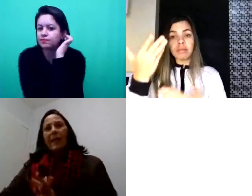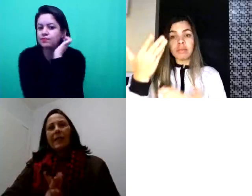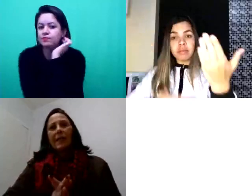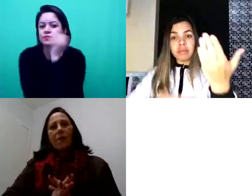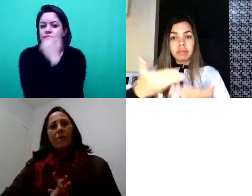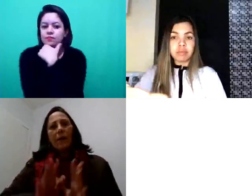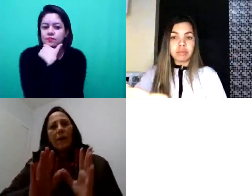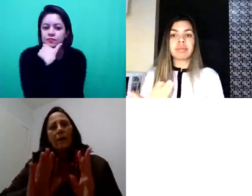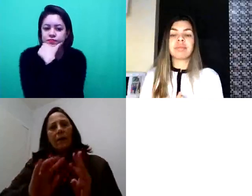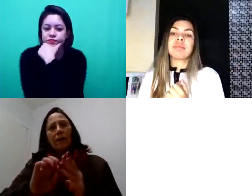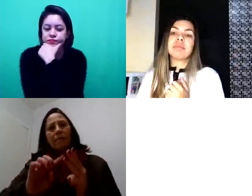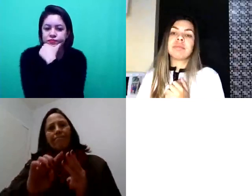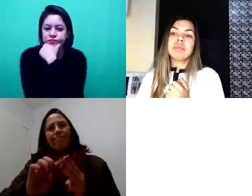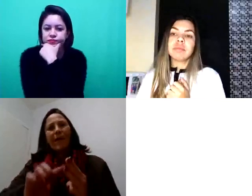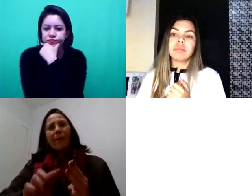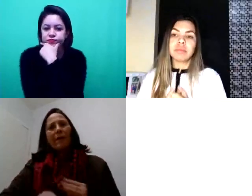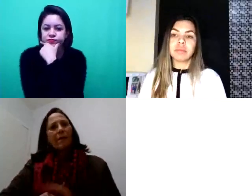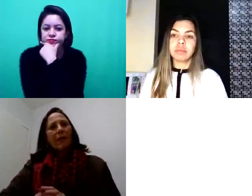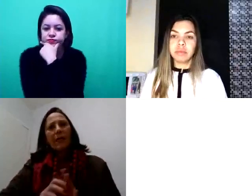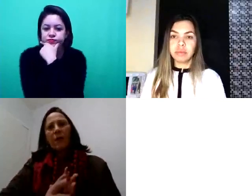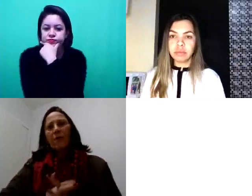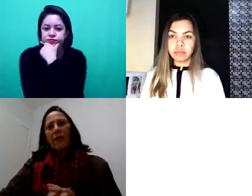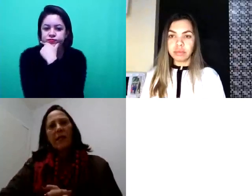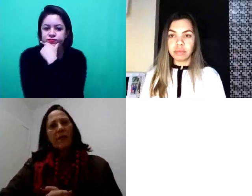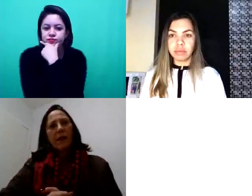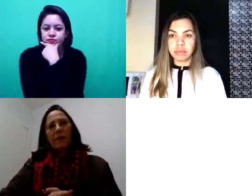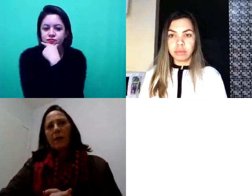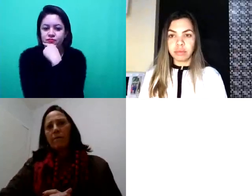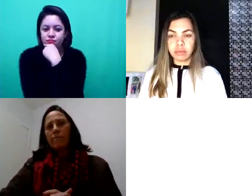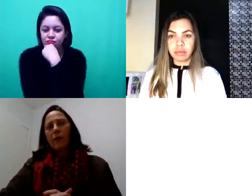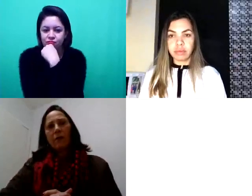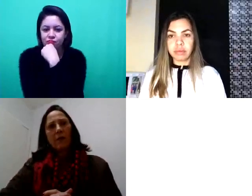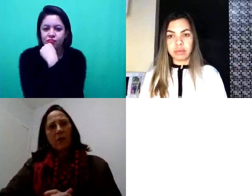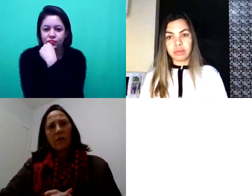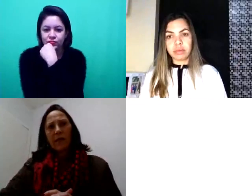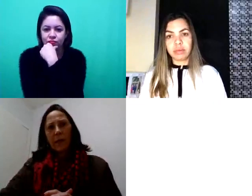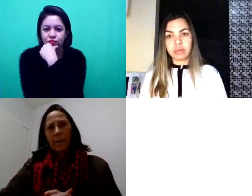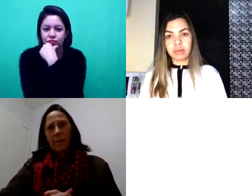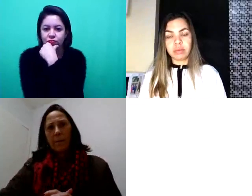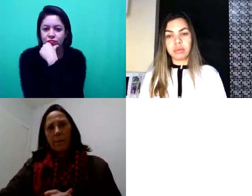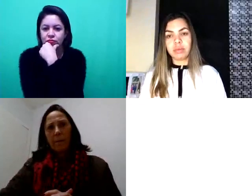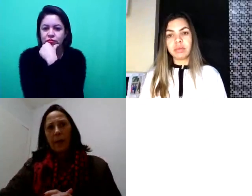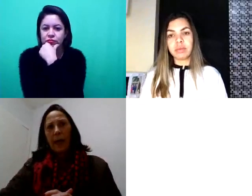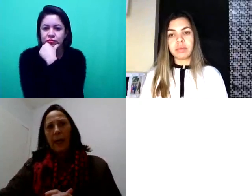essa questão de pesquisa de campo, infelizmente, não temos como fazer,